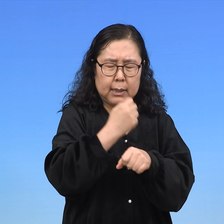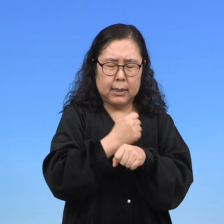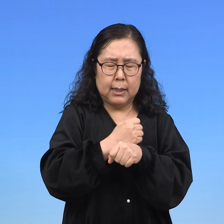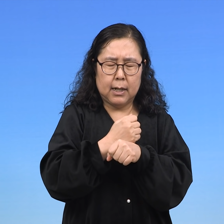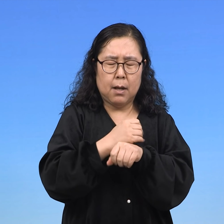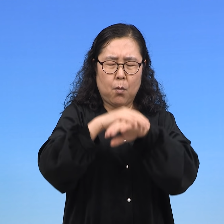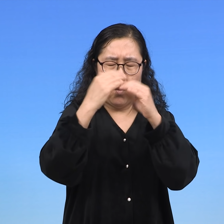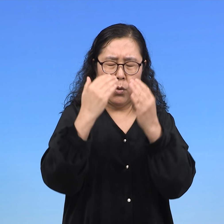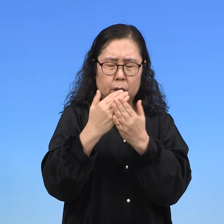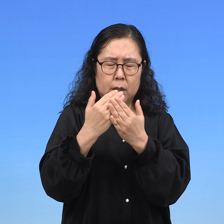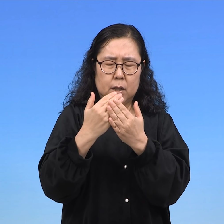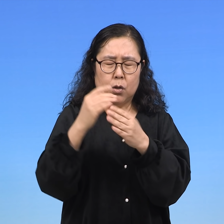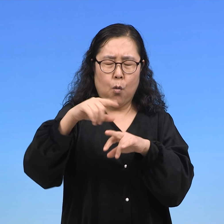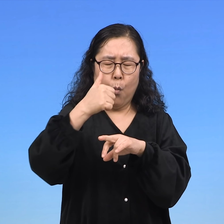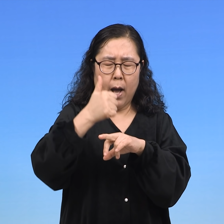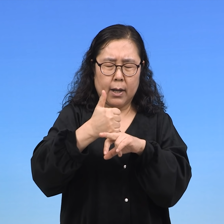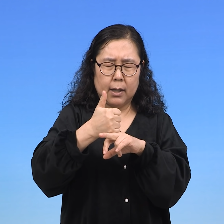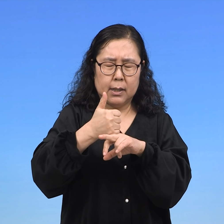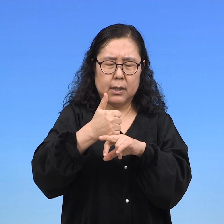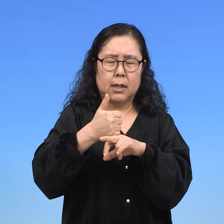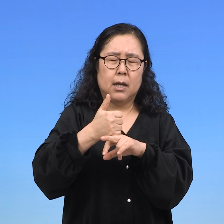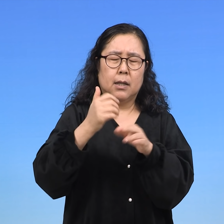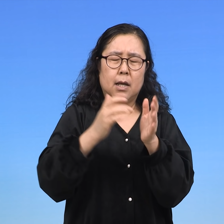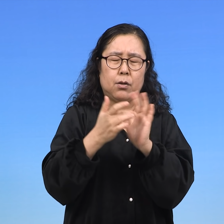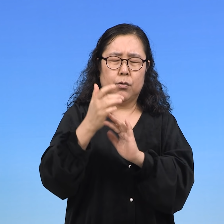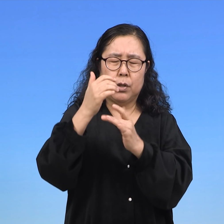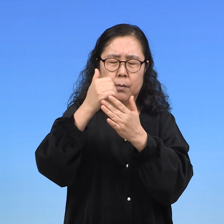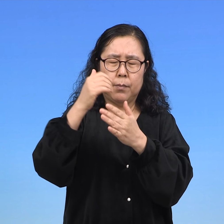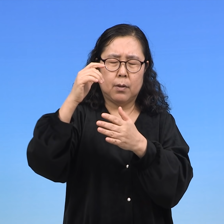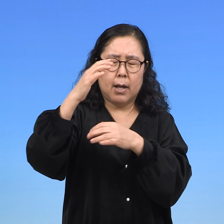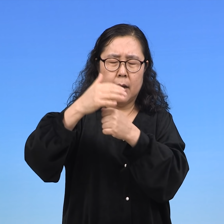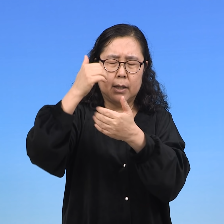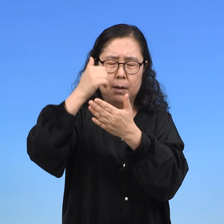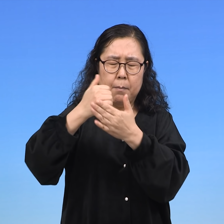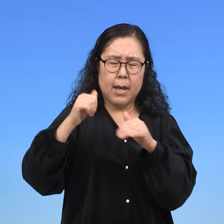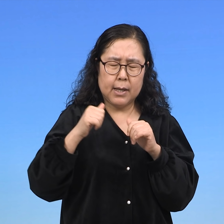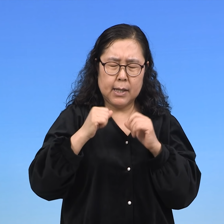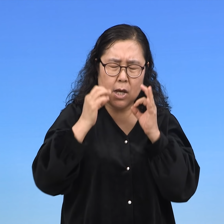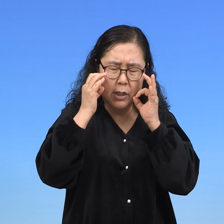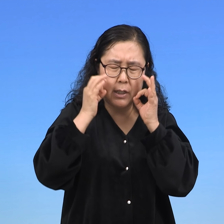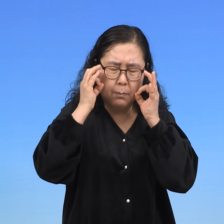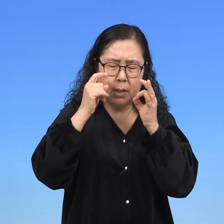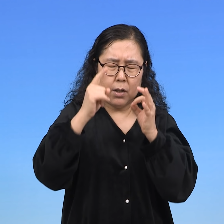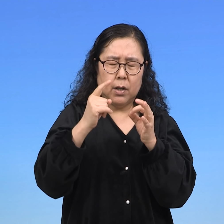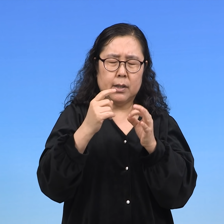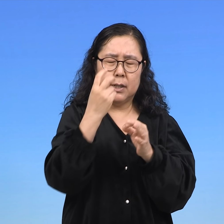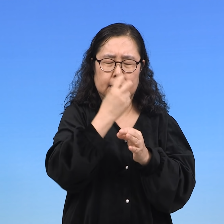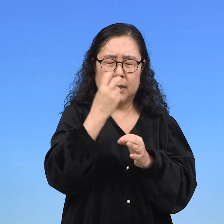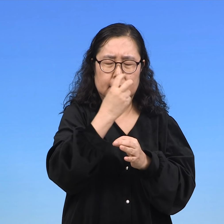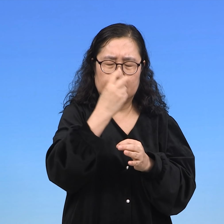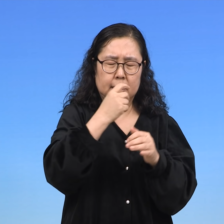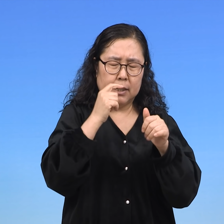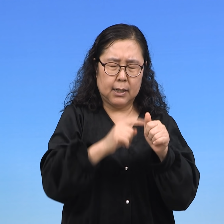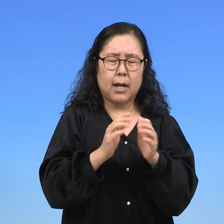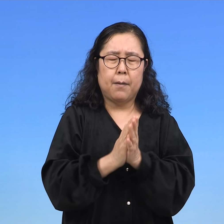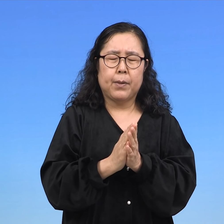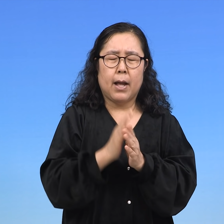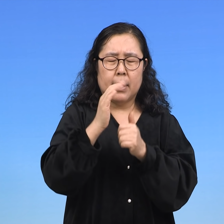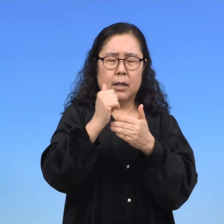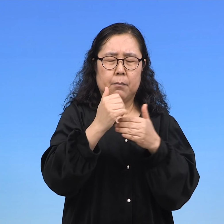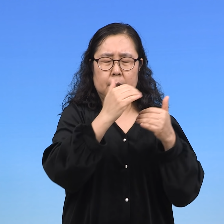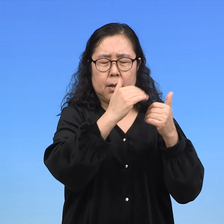열심히 이를 이루시리라. 하나님, 오늘 이 말씀을 붙잡고 주저앉은 자리에서 다시 일어나기를 원합니다. 주님